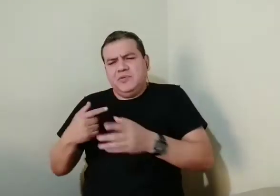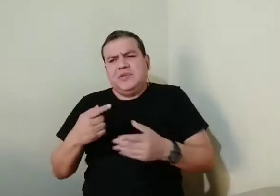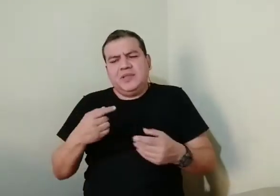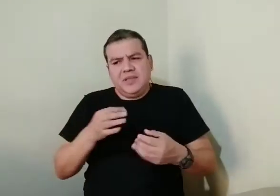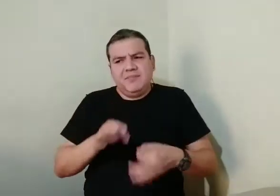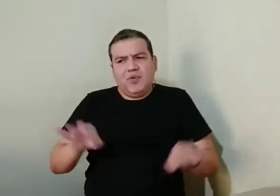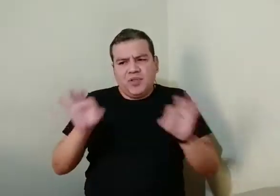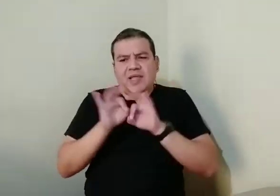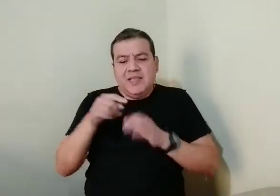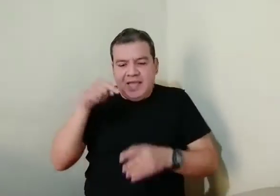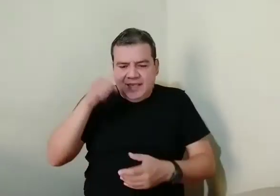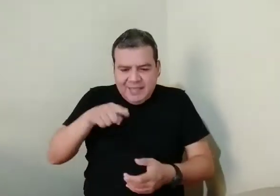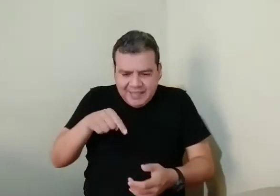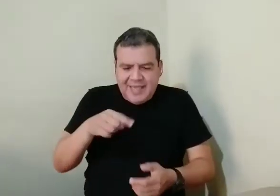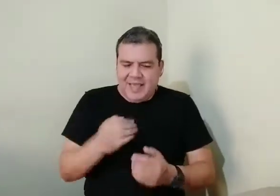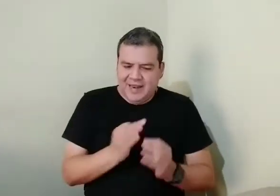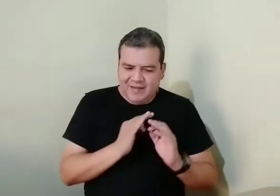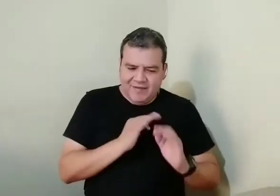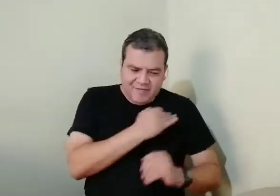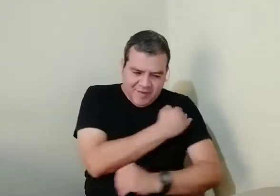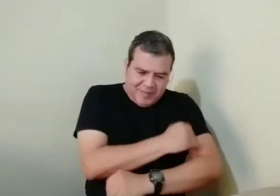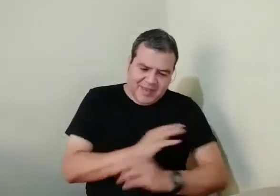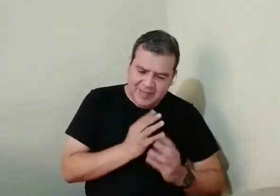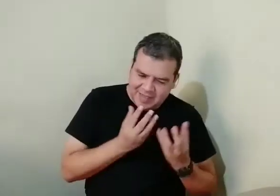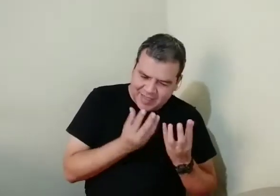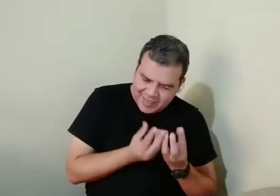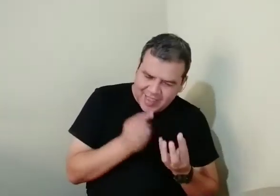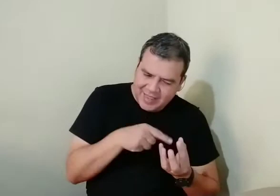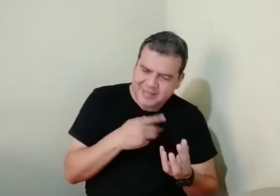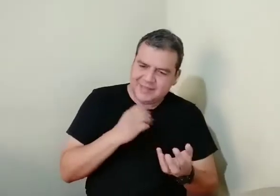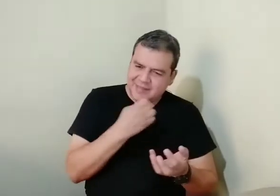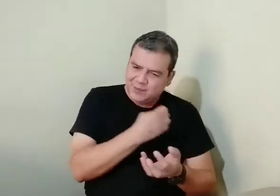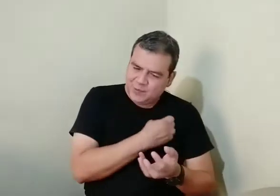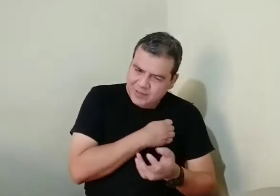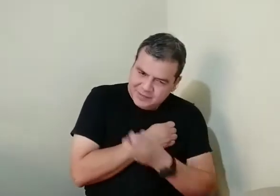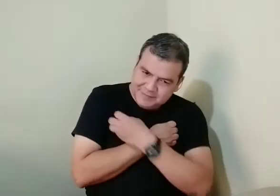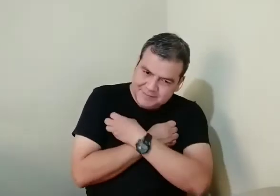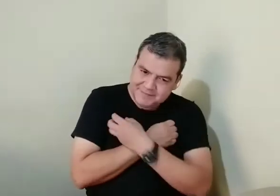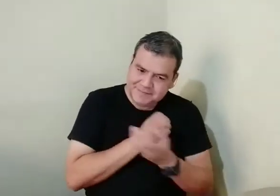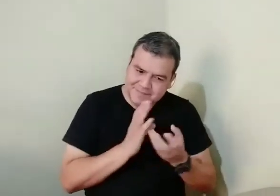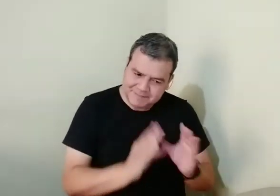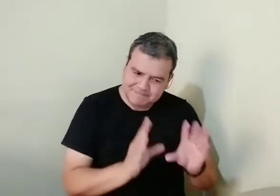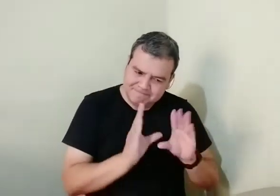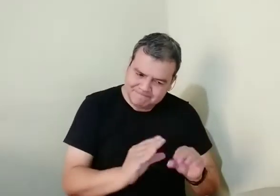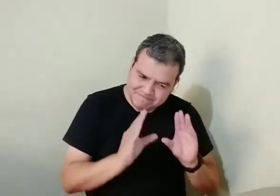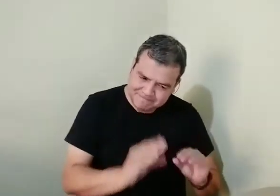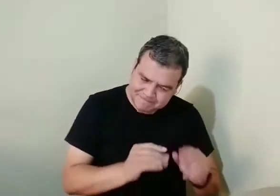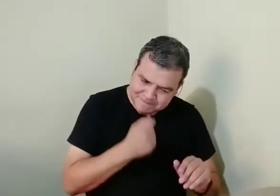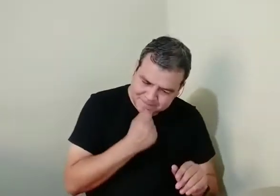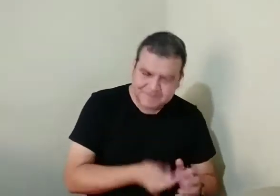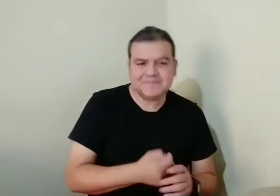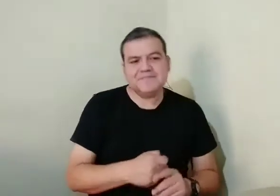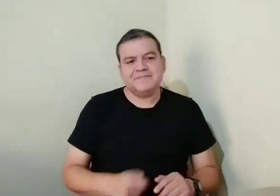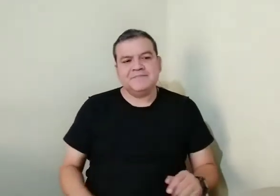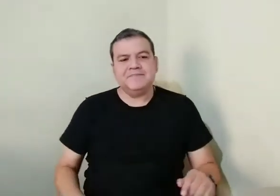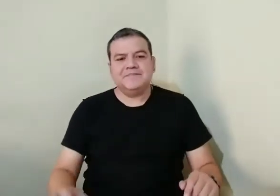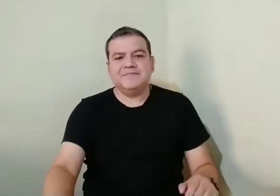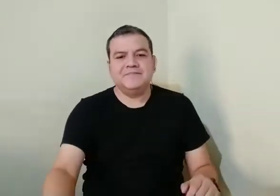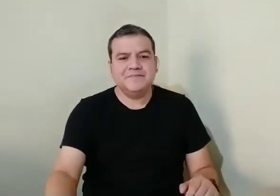La Biblia no da detalles del tipo de educación que se impartía en los